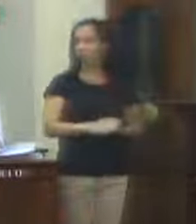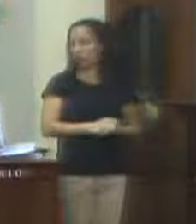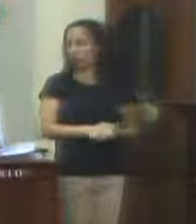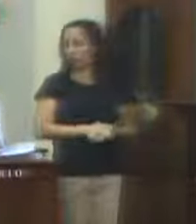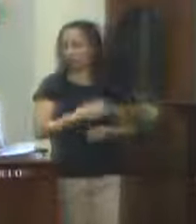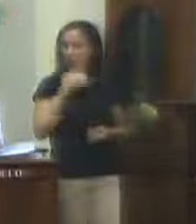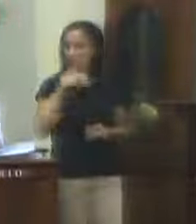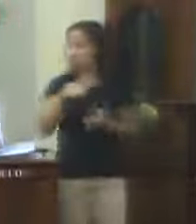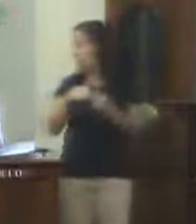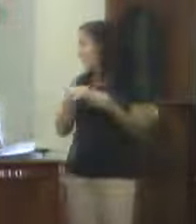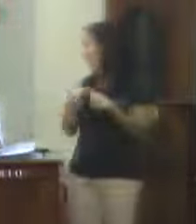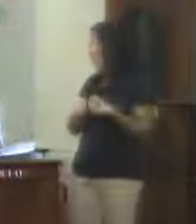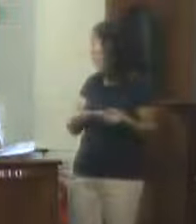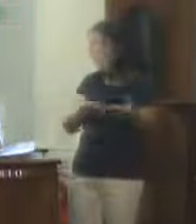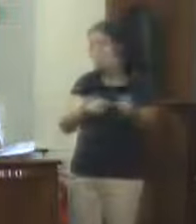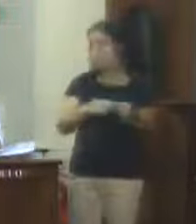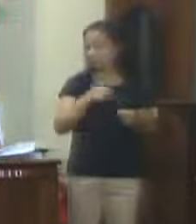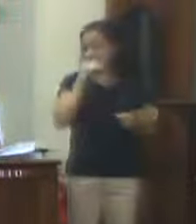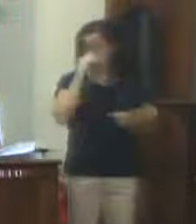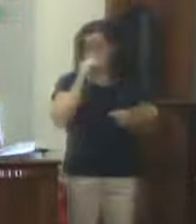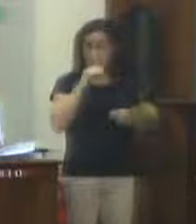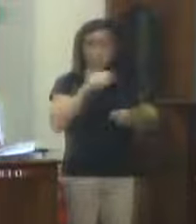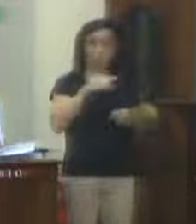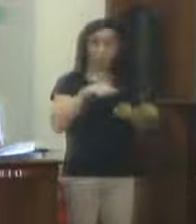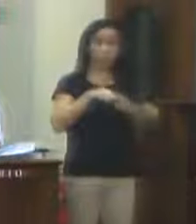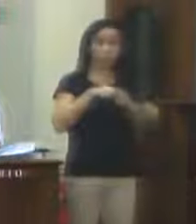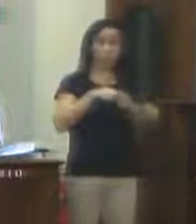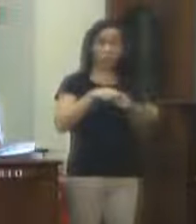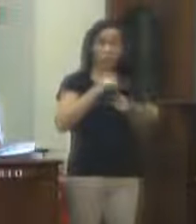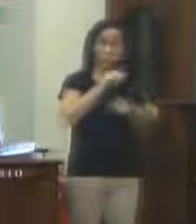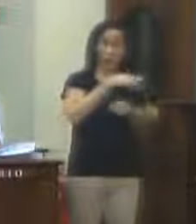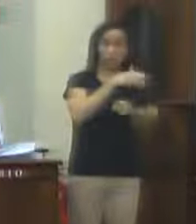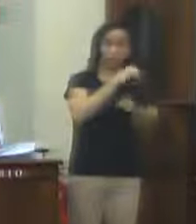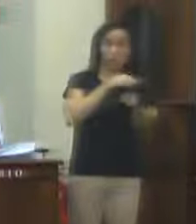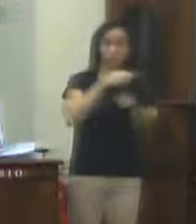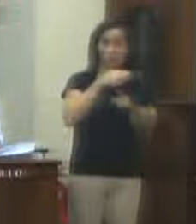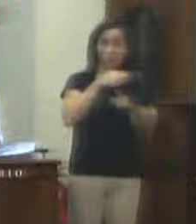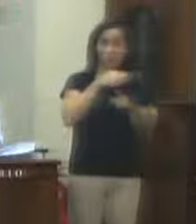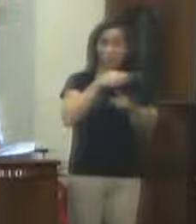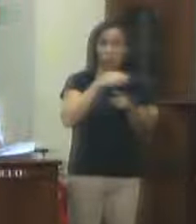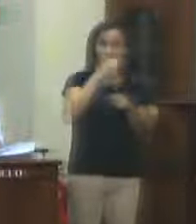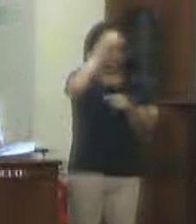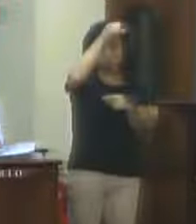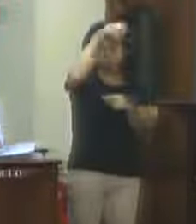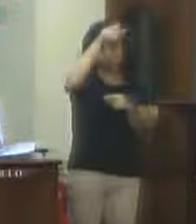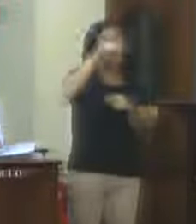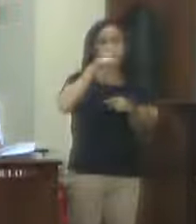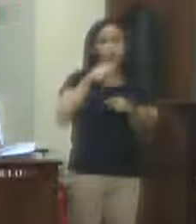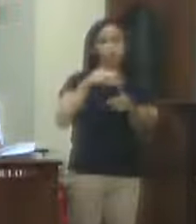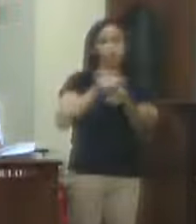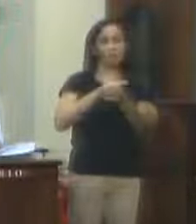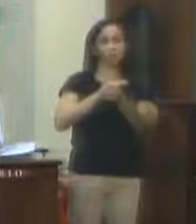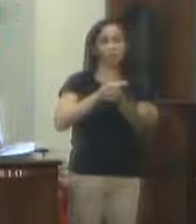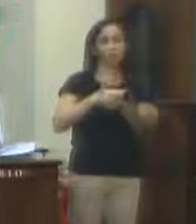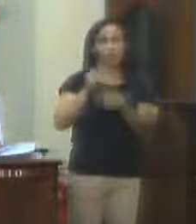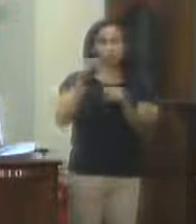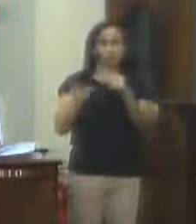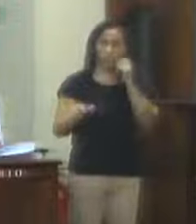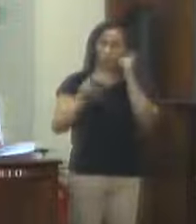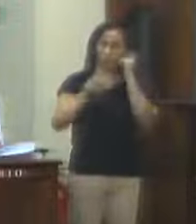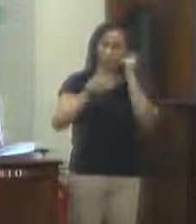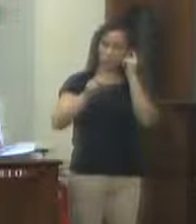forma regimental, requer a Vossa Senhoria o encaminhamento da presente indicação do excelentíssimo senhor prefeito municipal de Valença, Luiz Fernando Furtado da